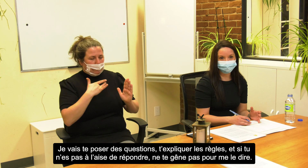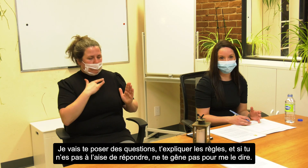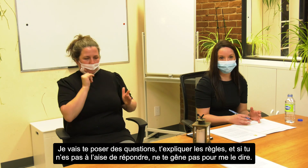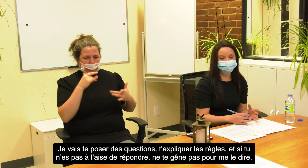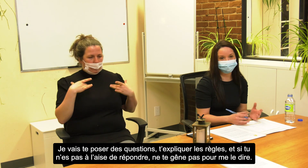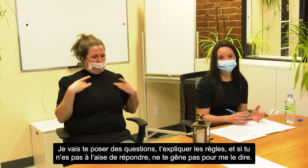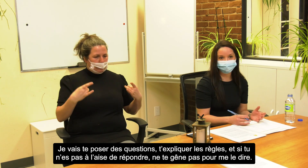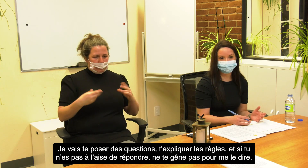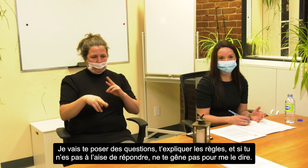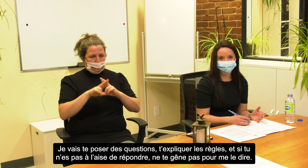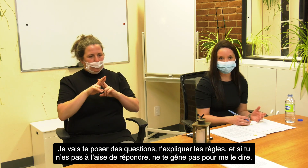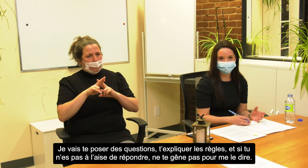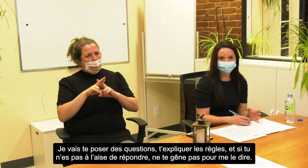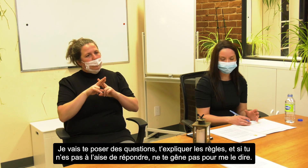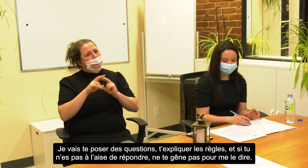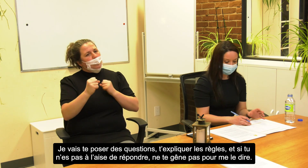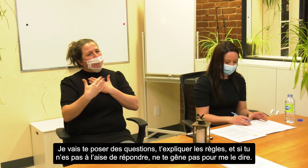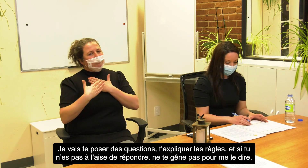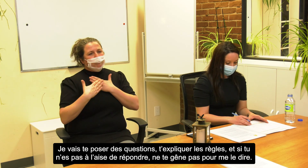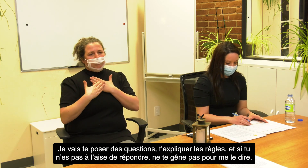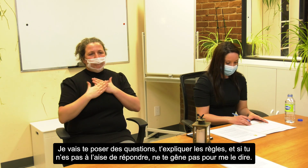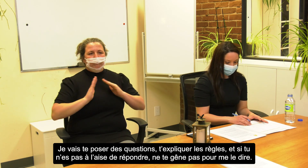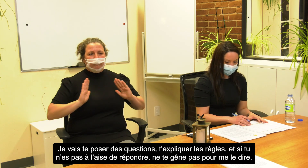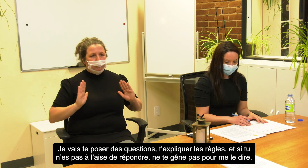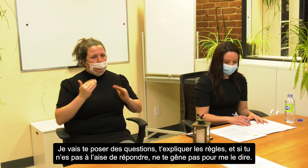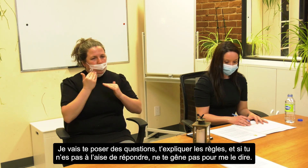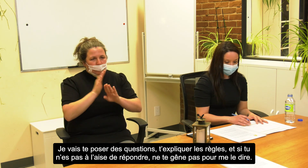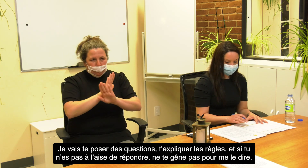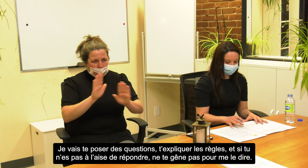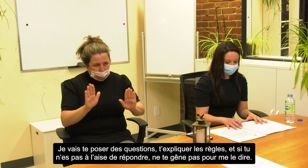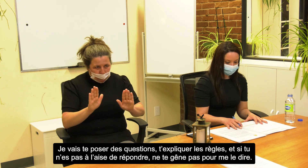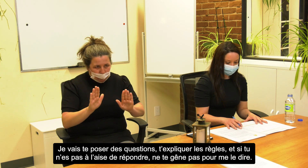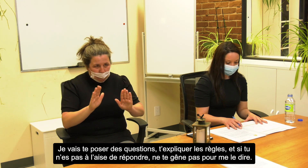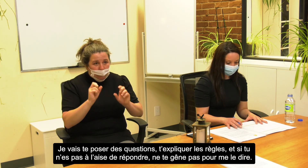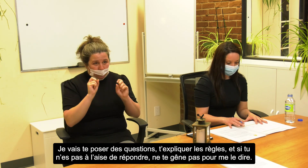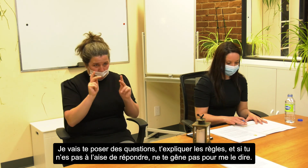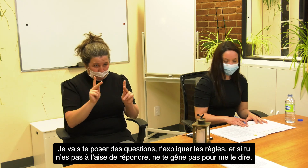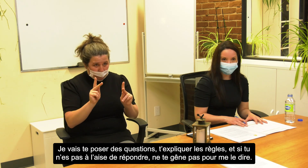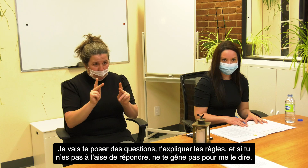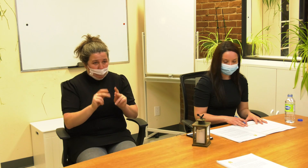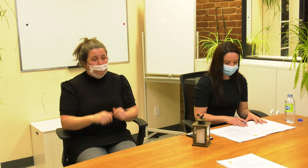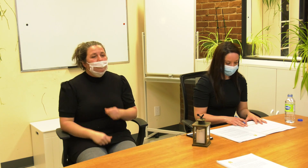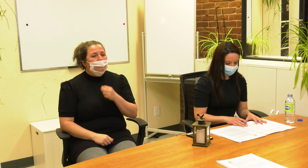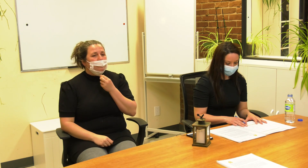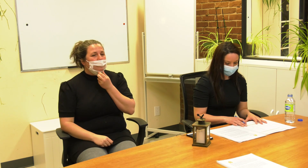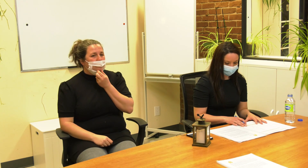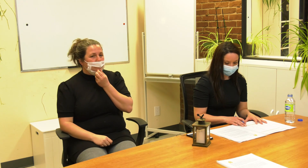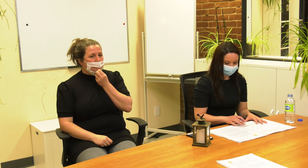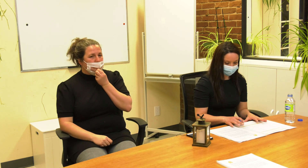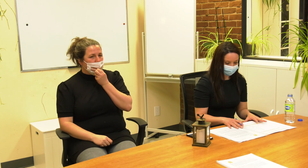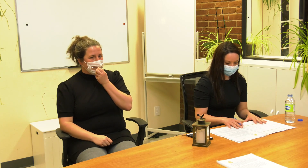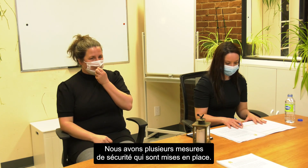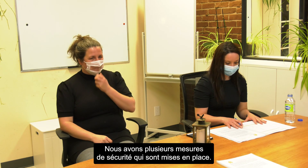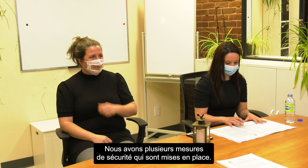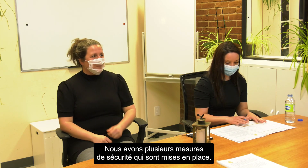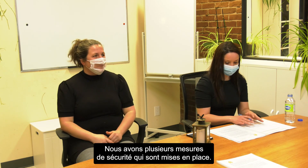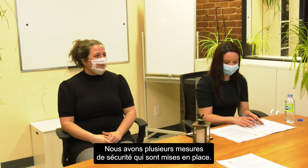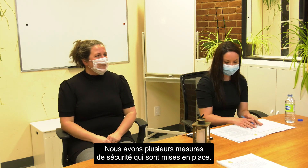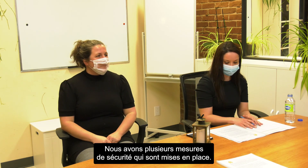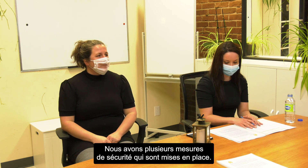tout, n'hésite pas à valider avec moi. Euh, voilà. Alors, je vais juste aussi